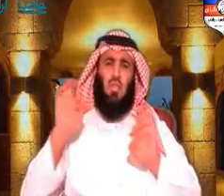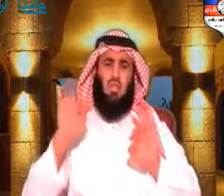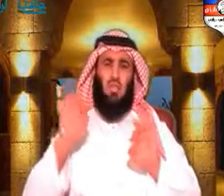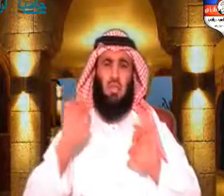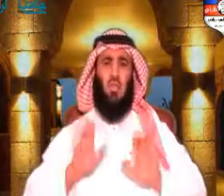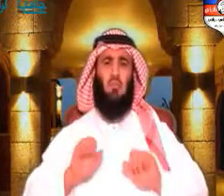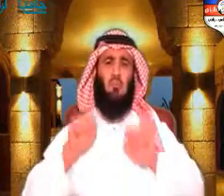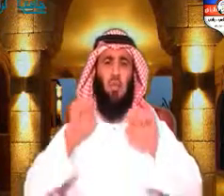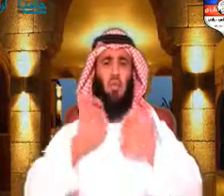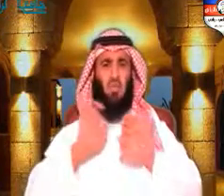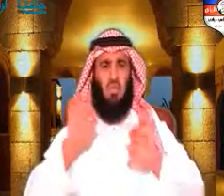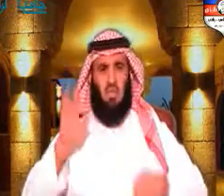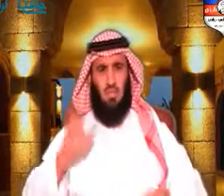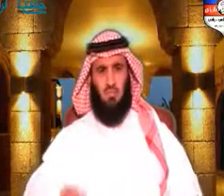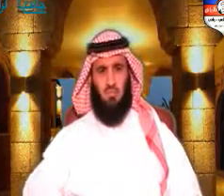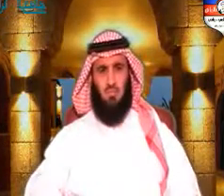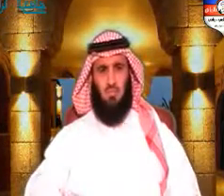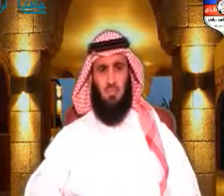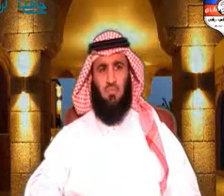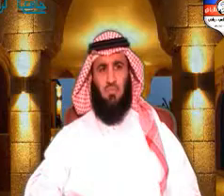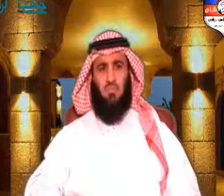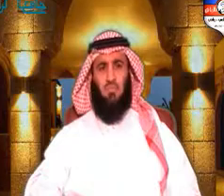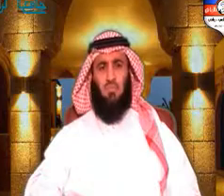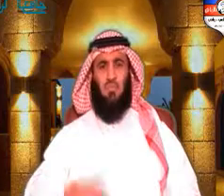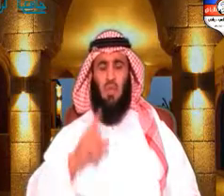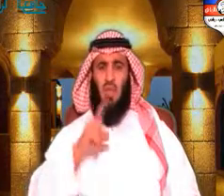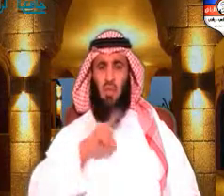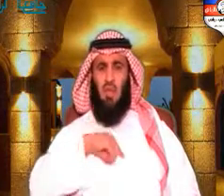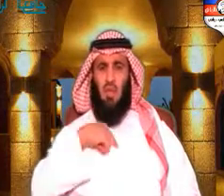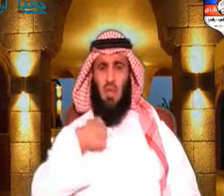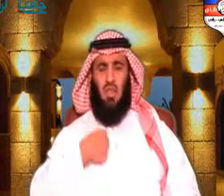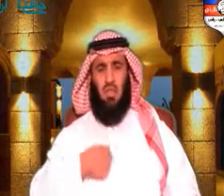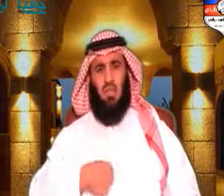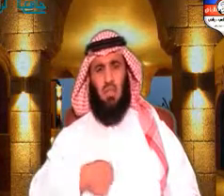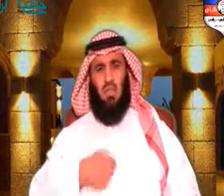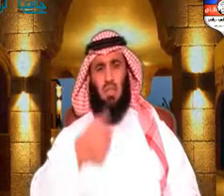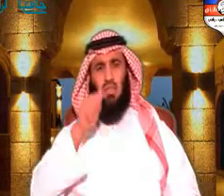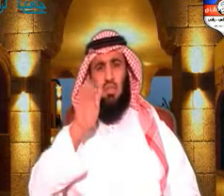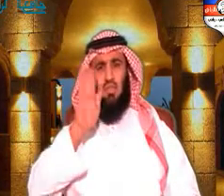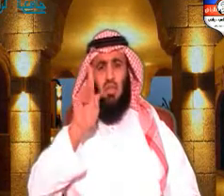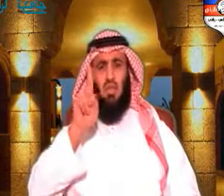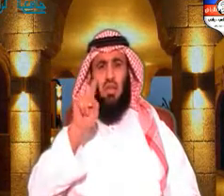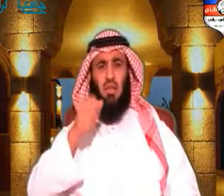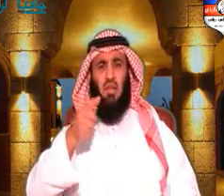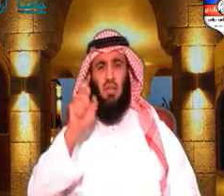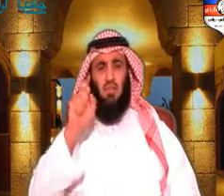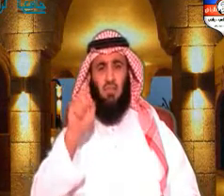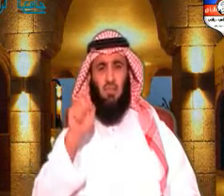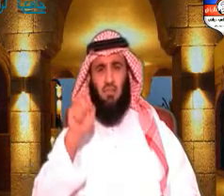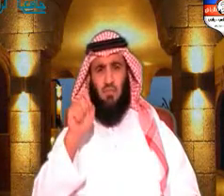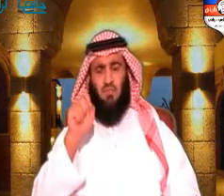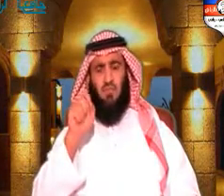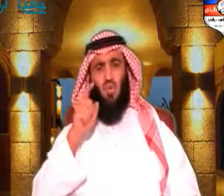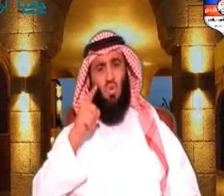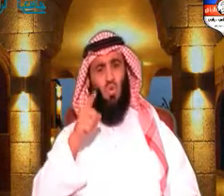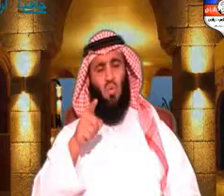الخياطين، وهذا من الترف الذي أنتجه الإسراف. مع ما يحصل من الفتنة بسبب